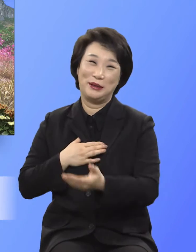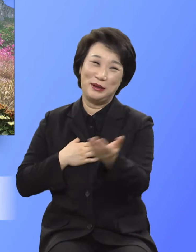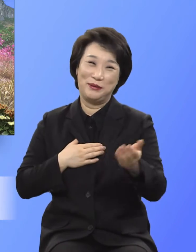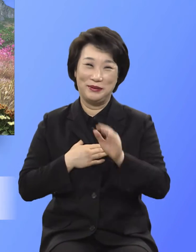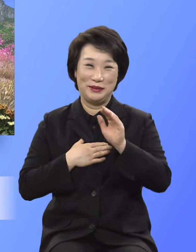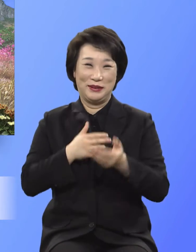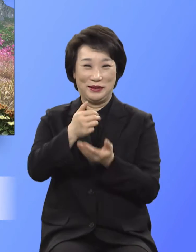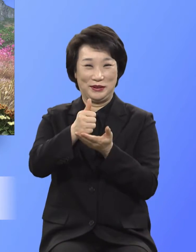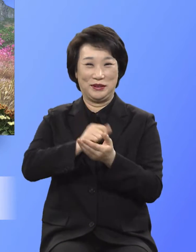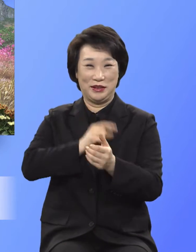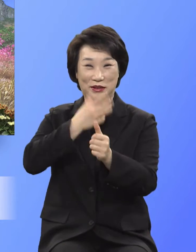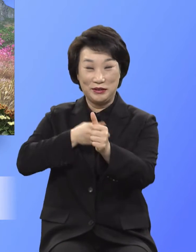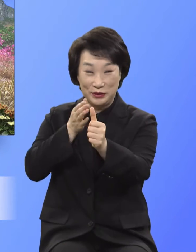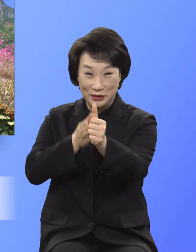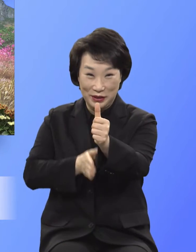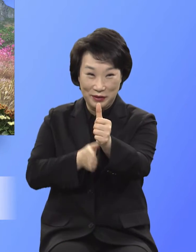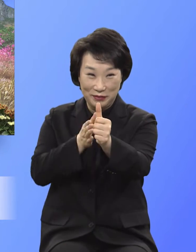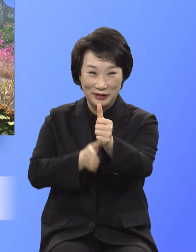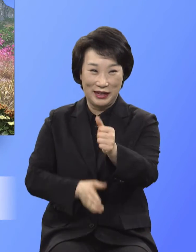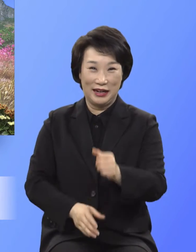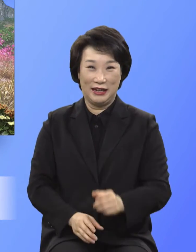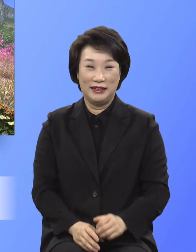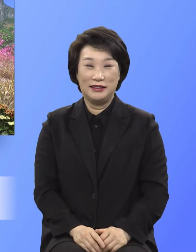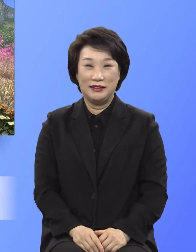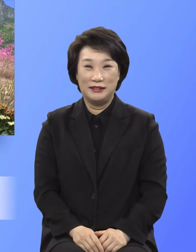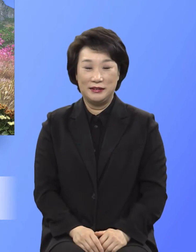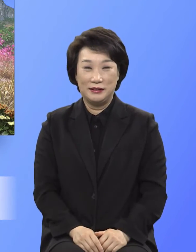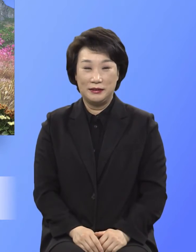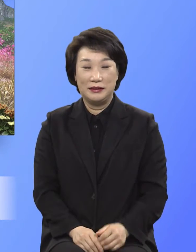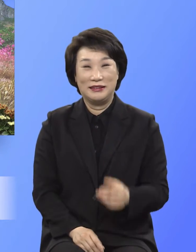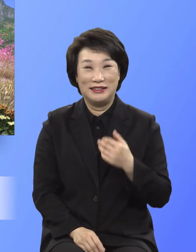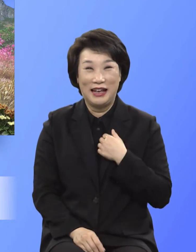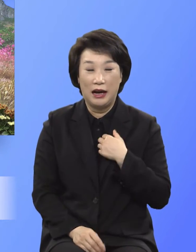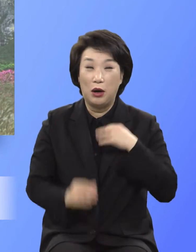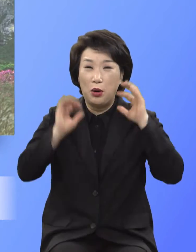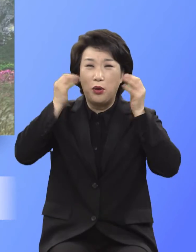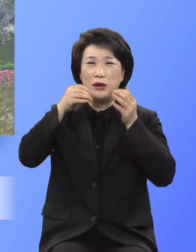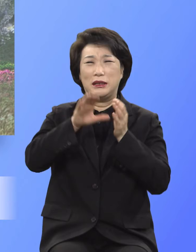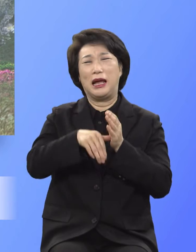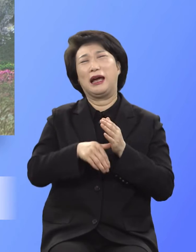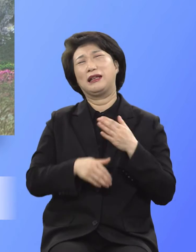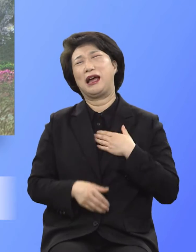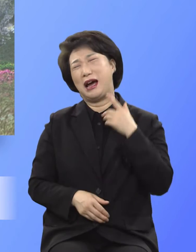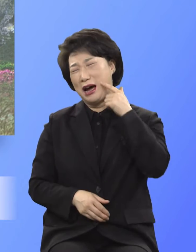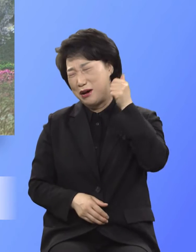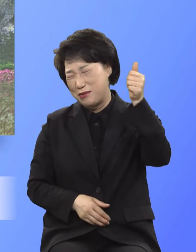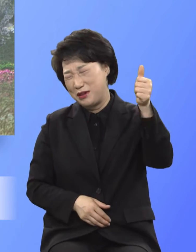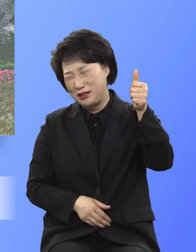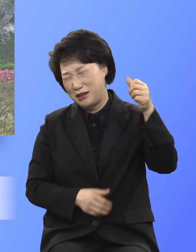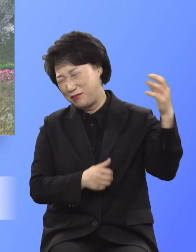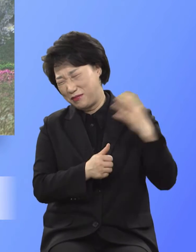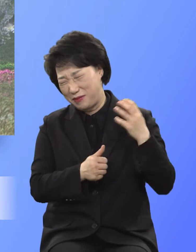여러분 되기를 주님의 이름으로 축원합니다. 제가 어려서 아버지께서